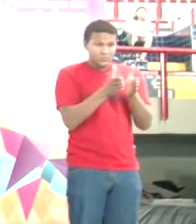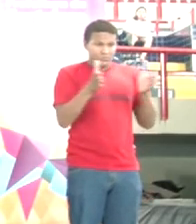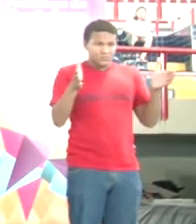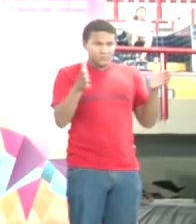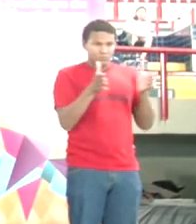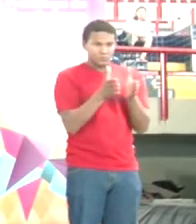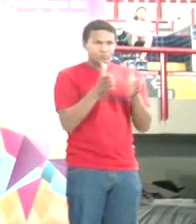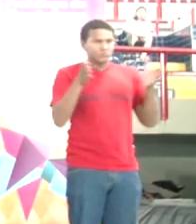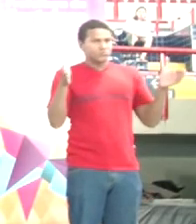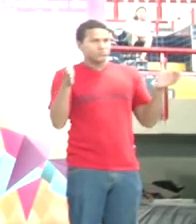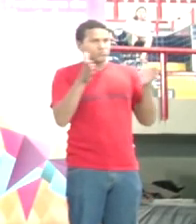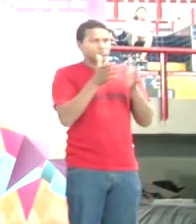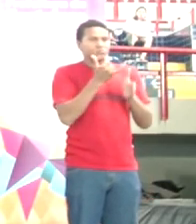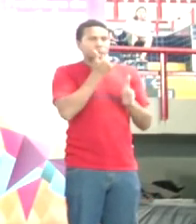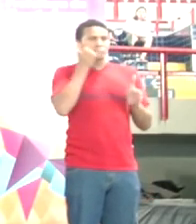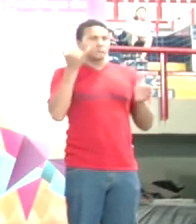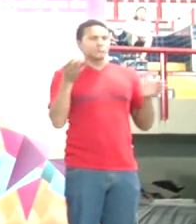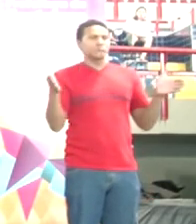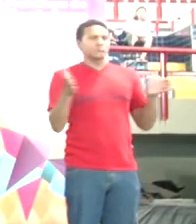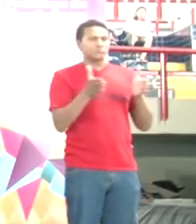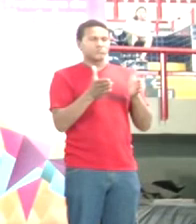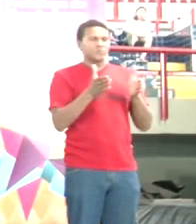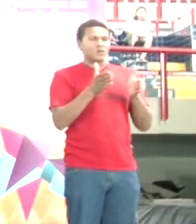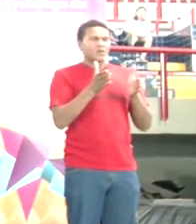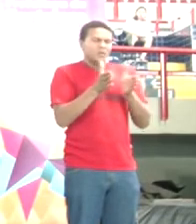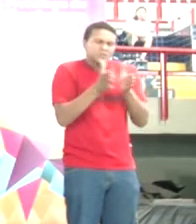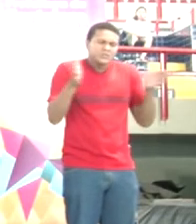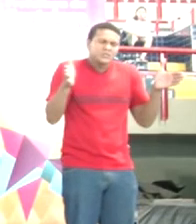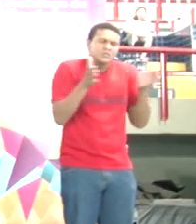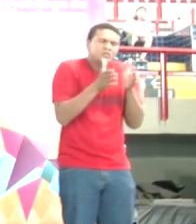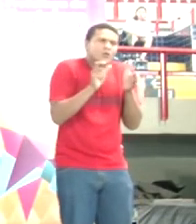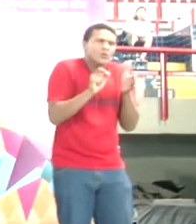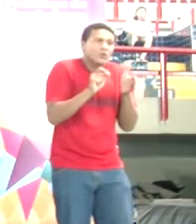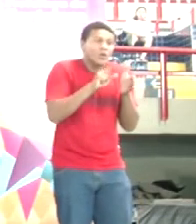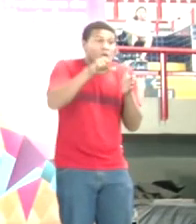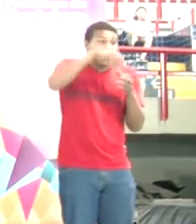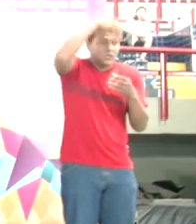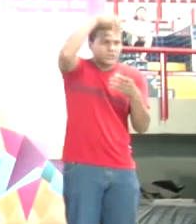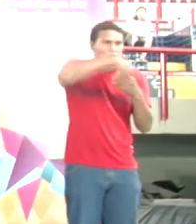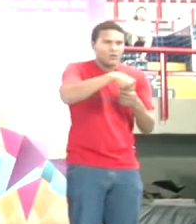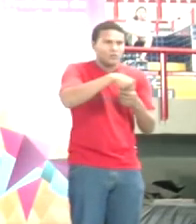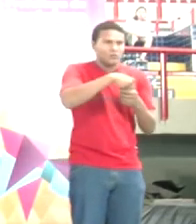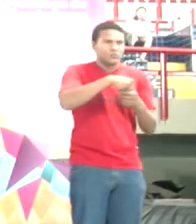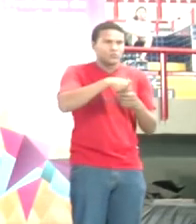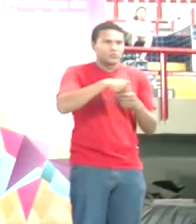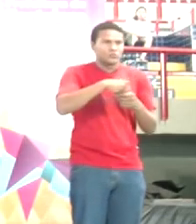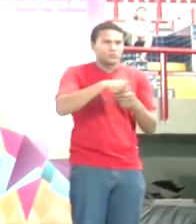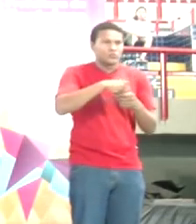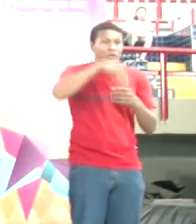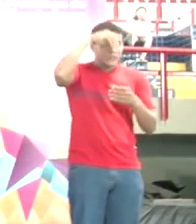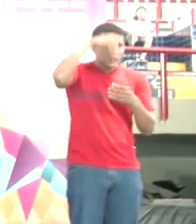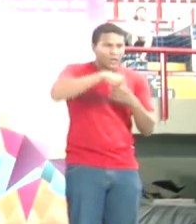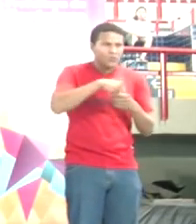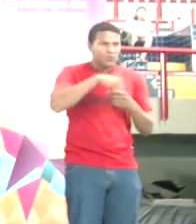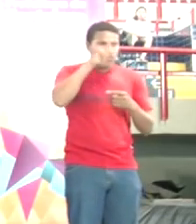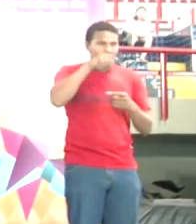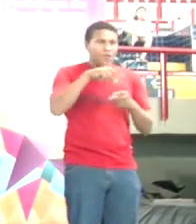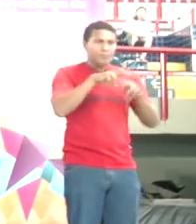Volume é tudo que está dentro, certo? É a região do espaço que ele